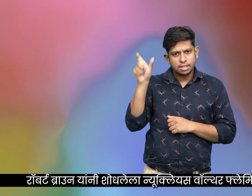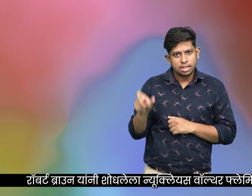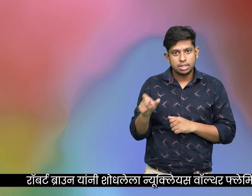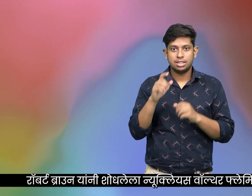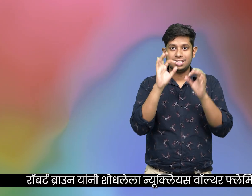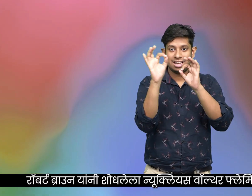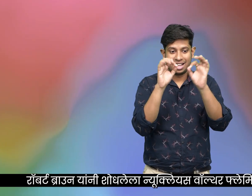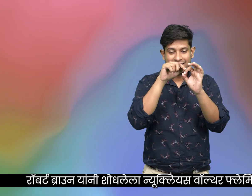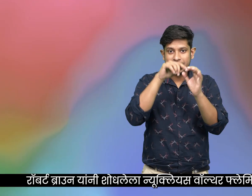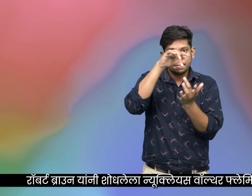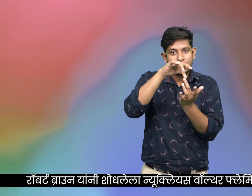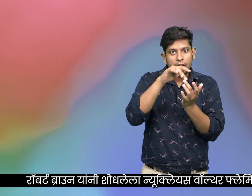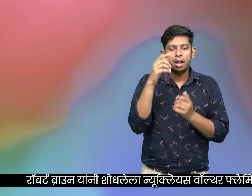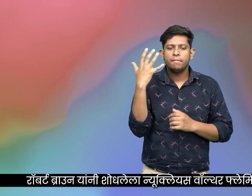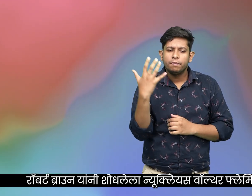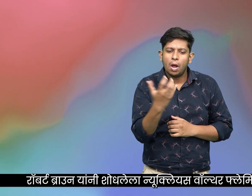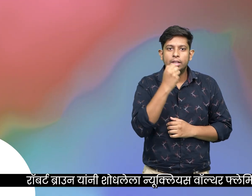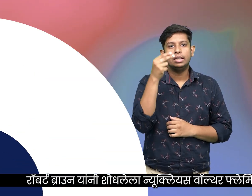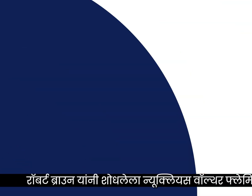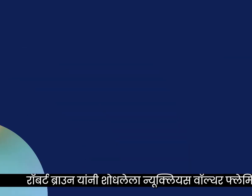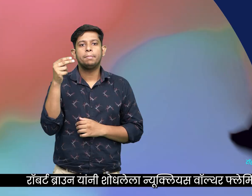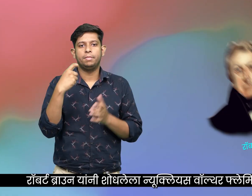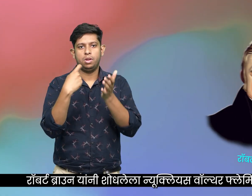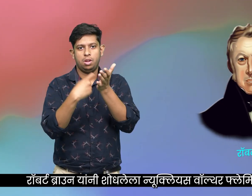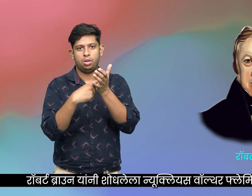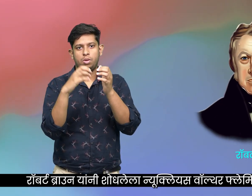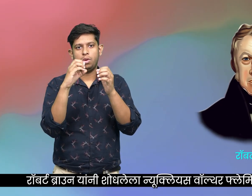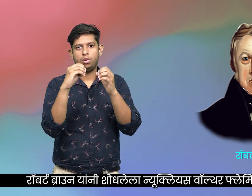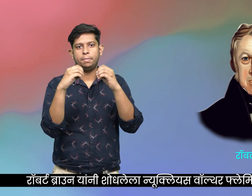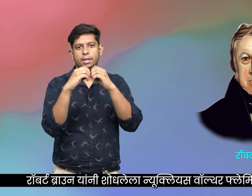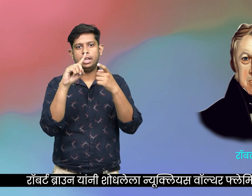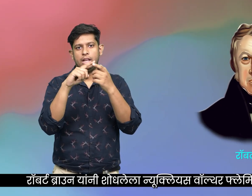शोधलेले न्यूक्लियस वॉल्टर फ्लेमिंग यांनी शोधलेला